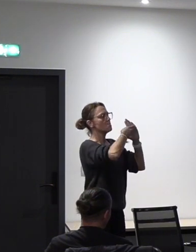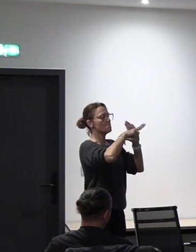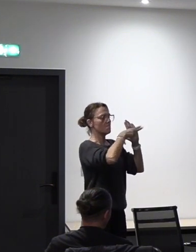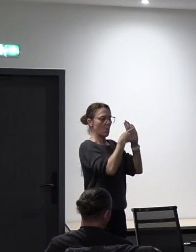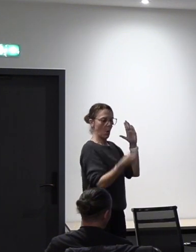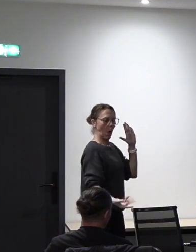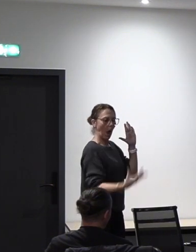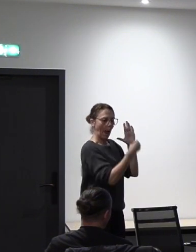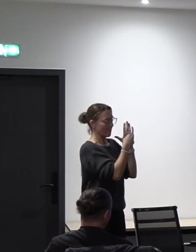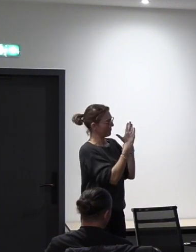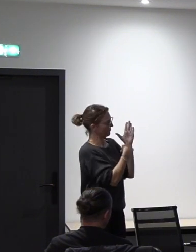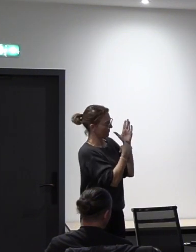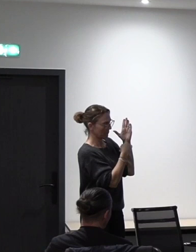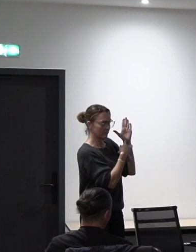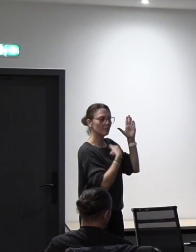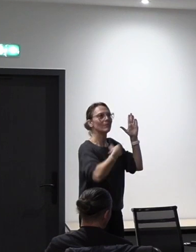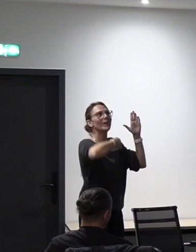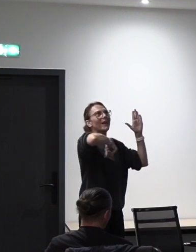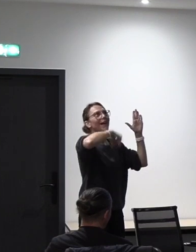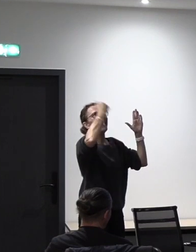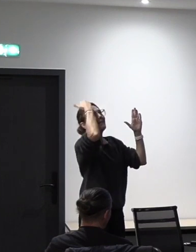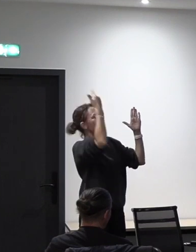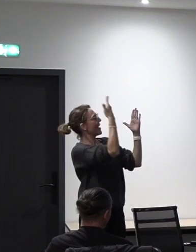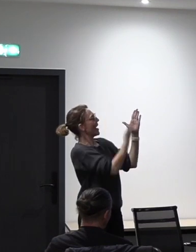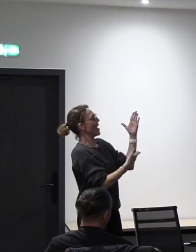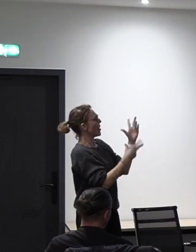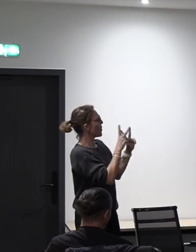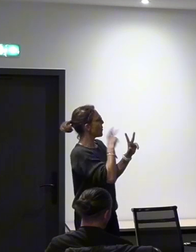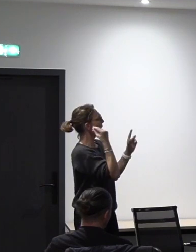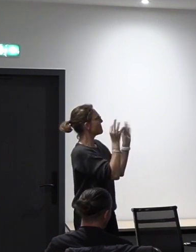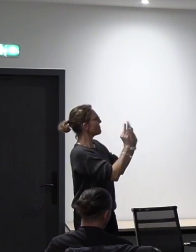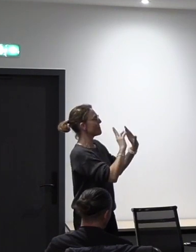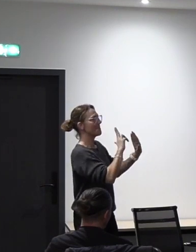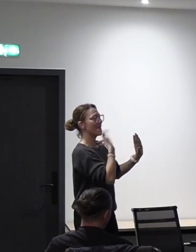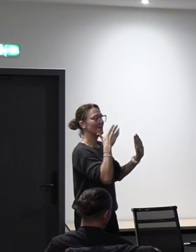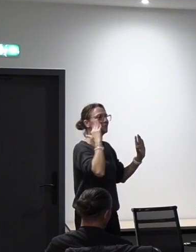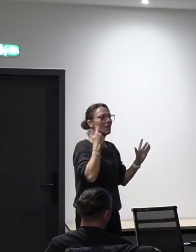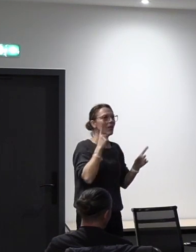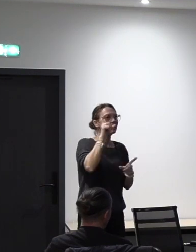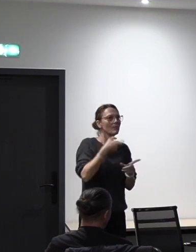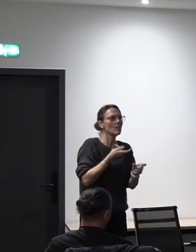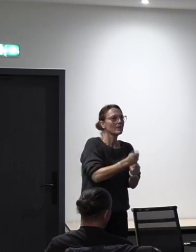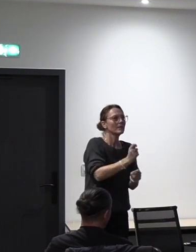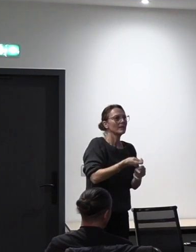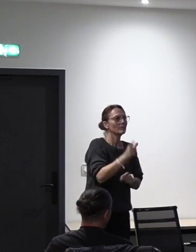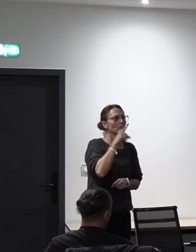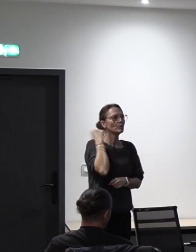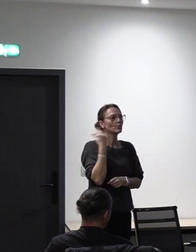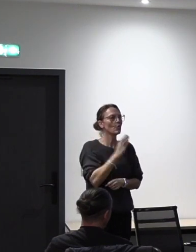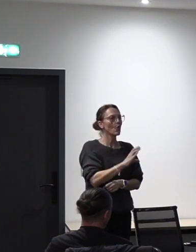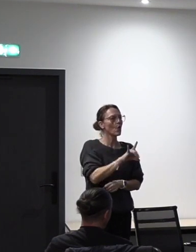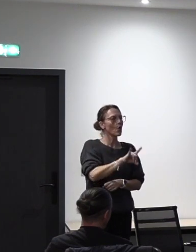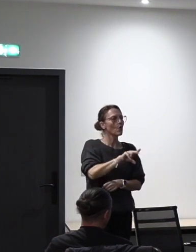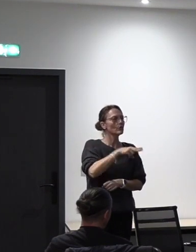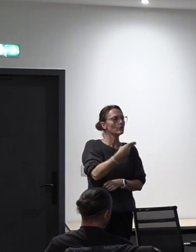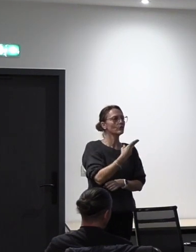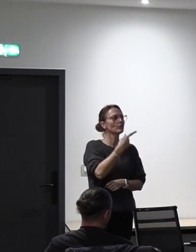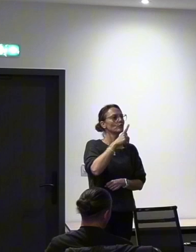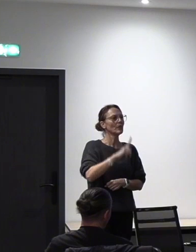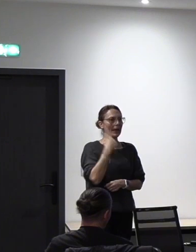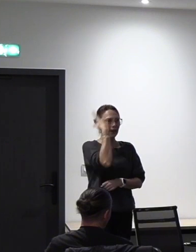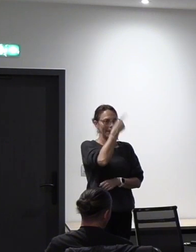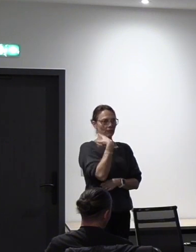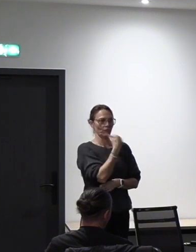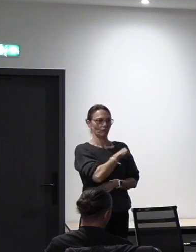On veut que les gens ressemblent à l'idée qu'on a d'une personne humaine. C'est pour ça que je vous ai taquiné en vous montrant François Cheng, qui a une tête de Chinois et qui est